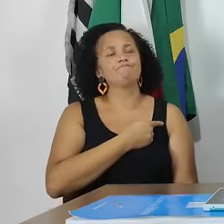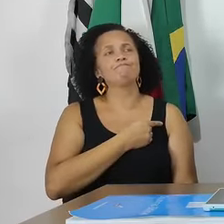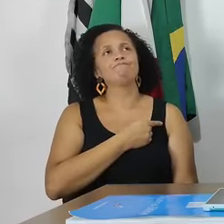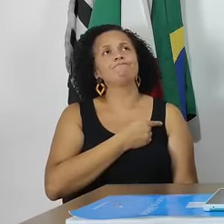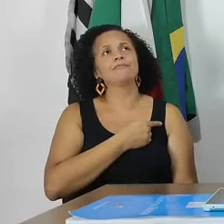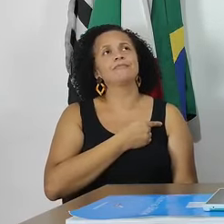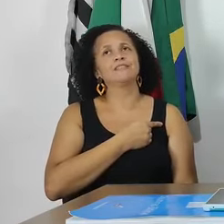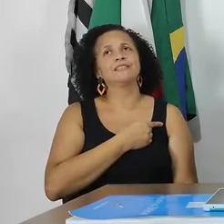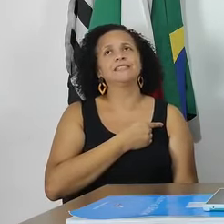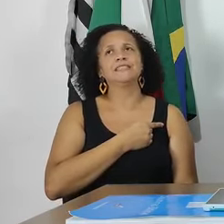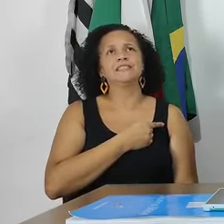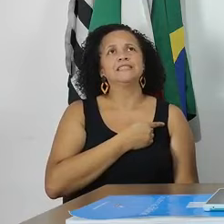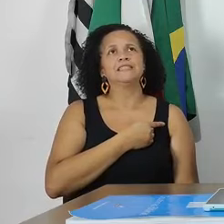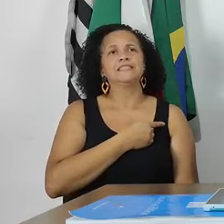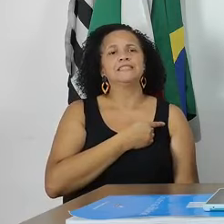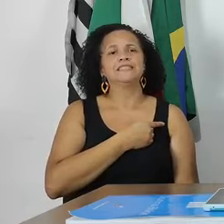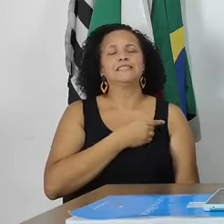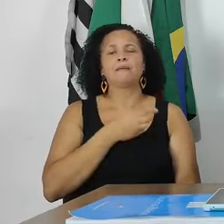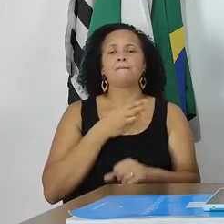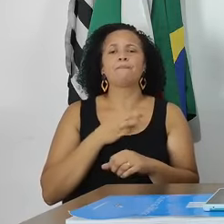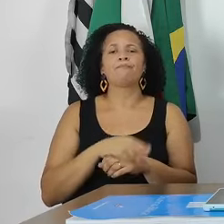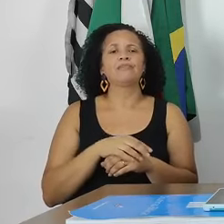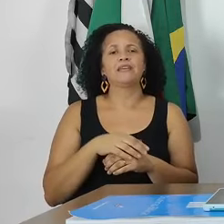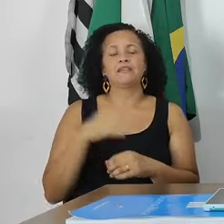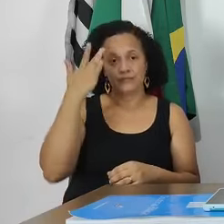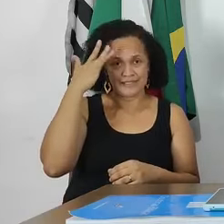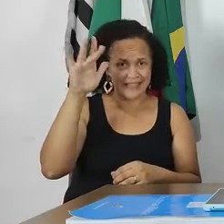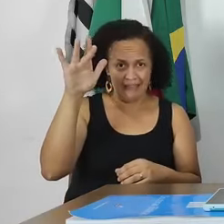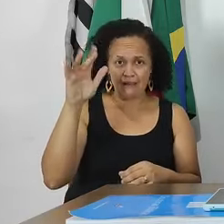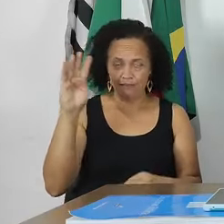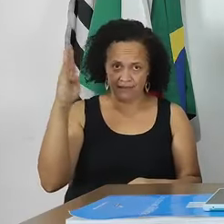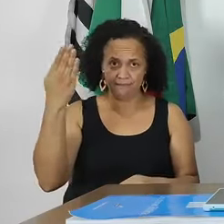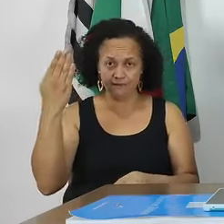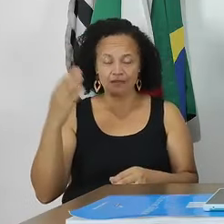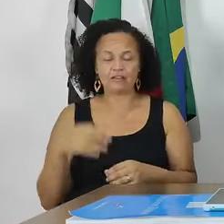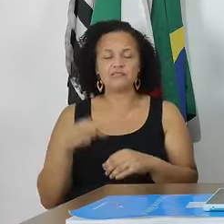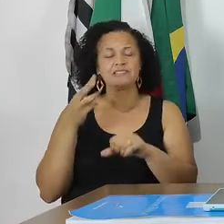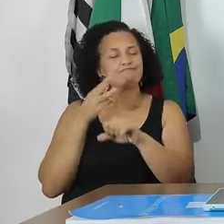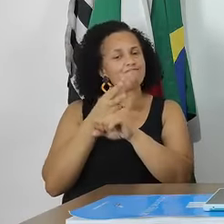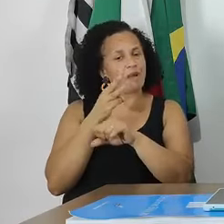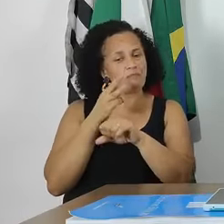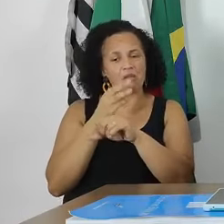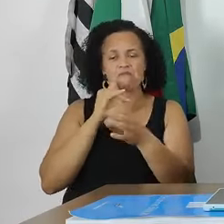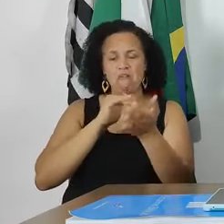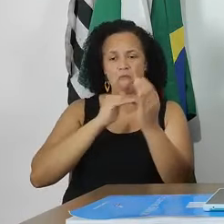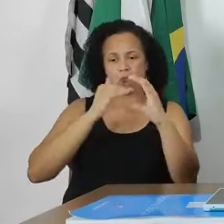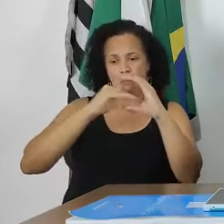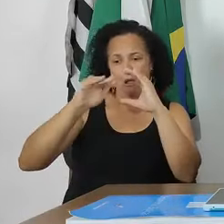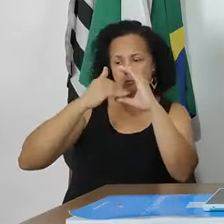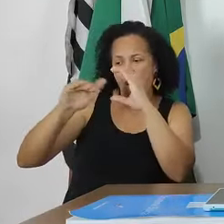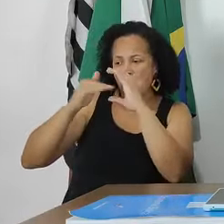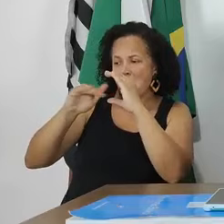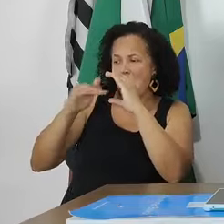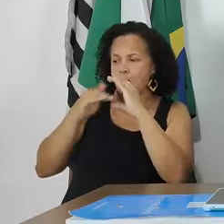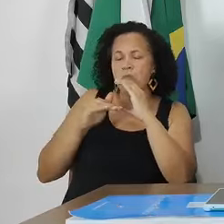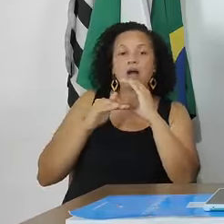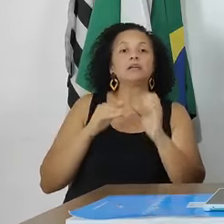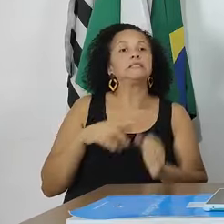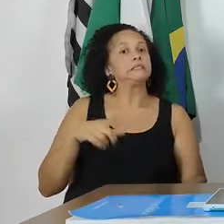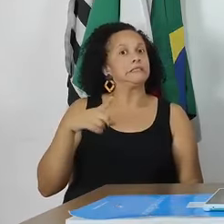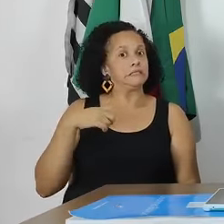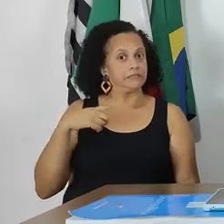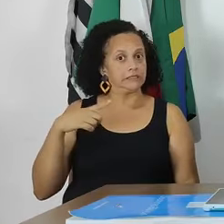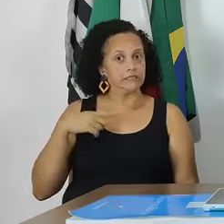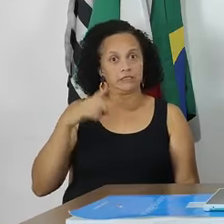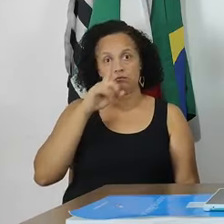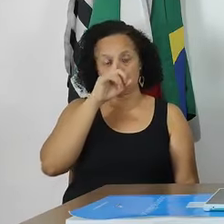a gente acaba enviando para outras pessoas, onde a gente também está correndo um risco, né, de estar